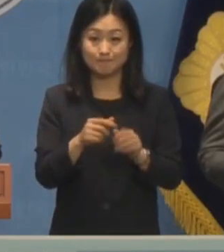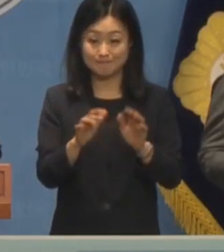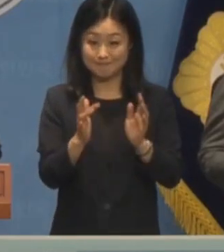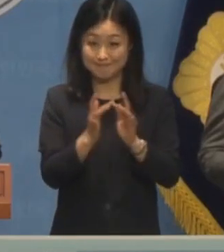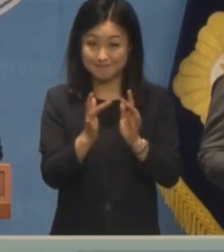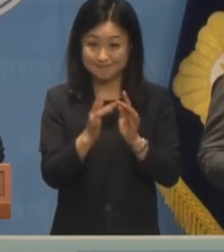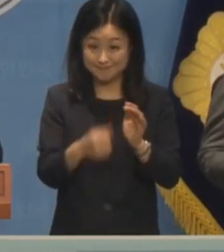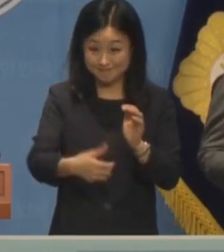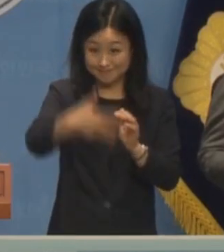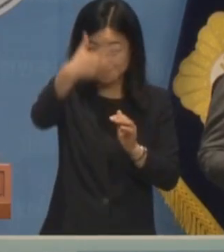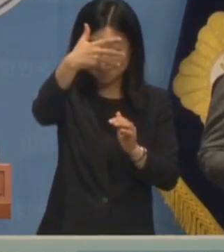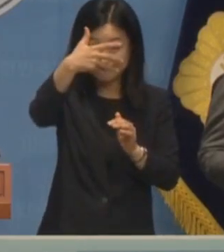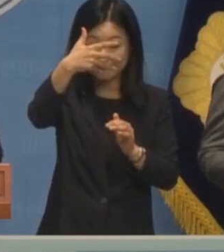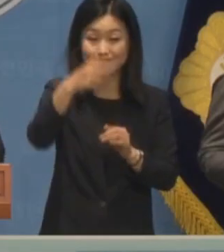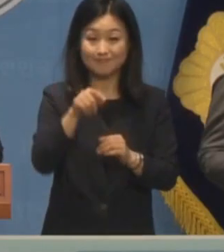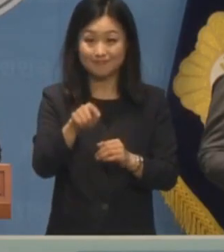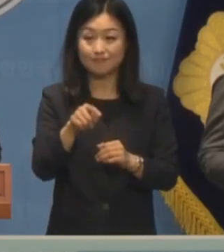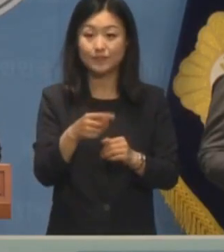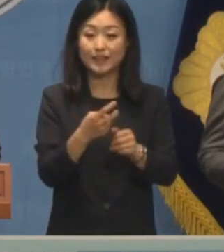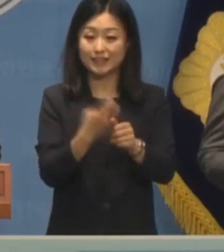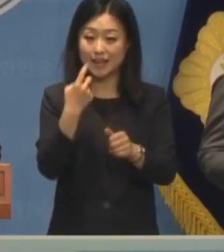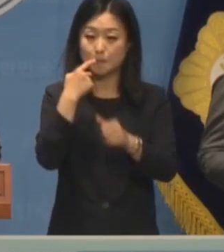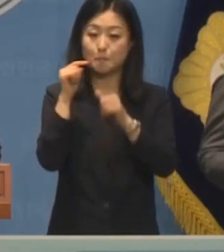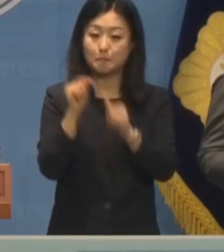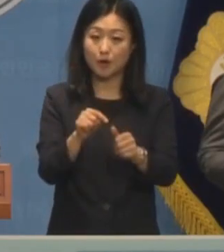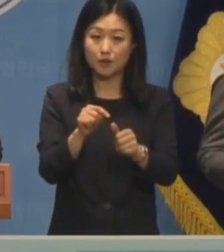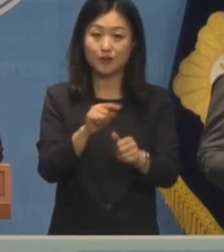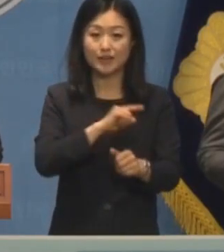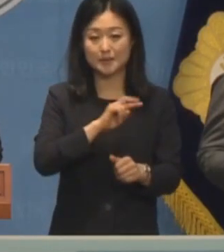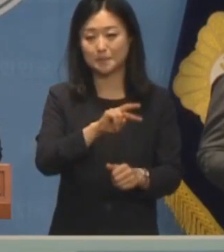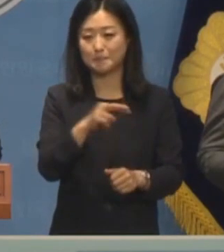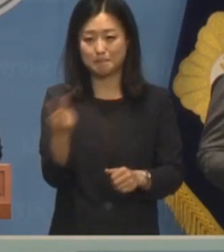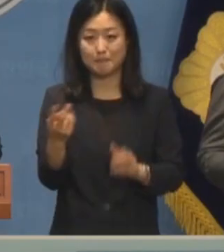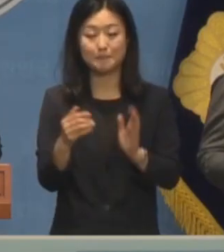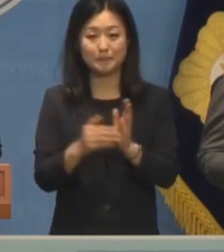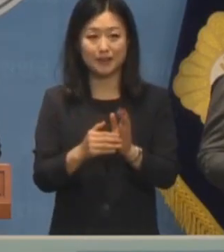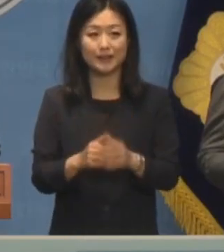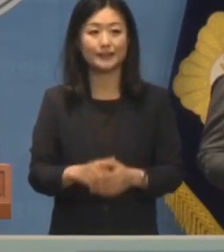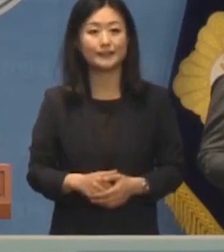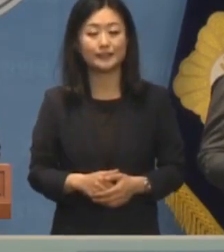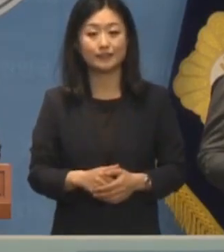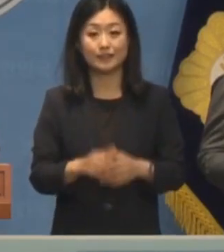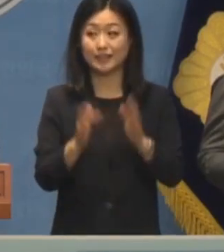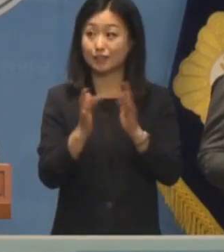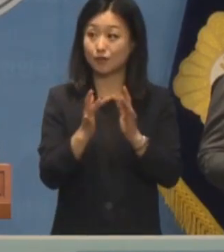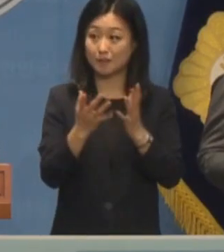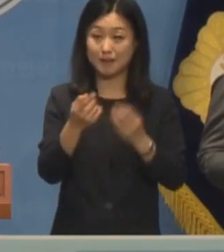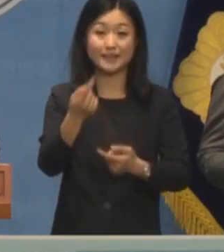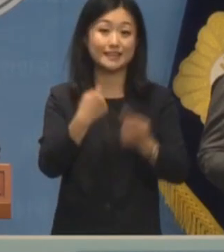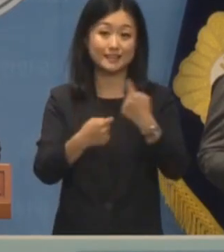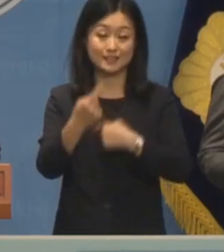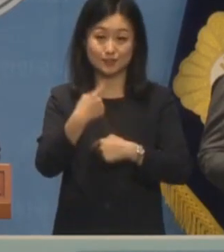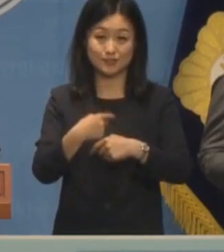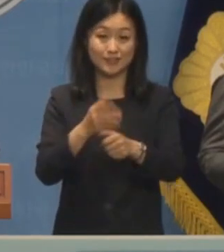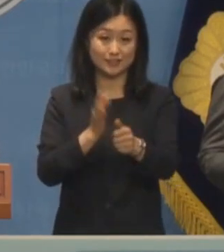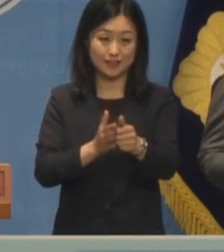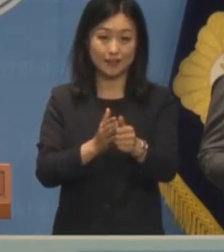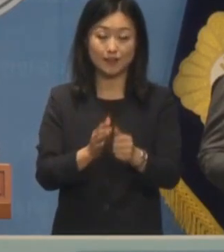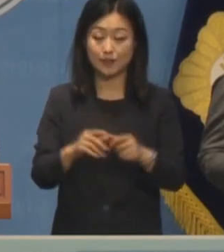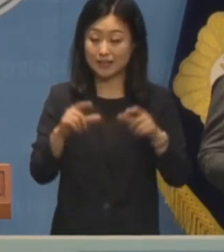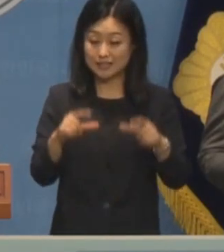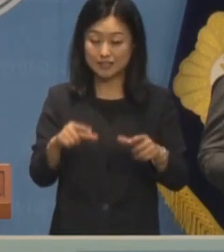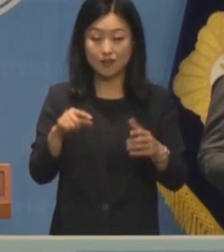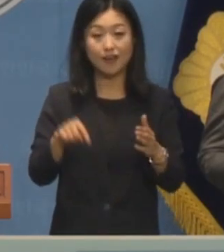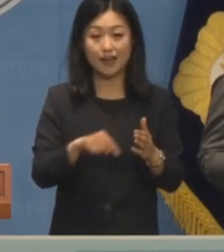그런 사이트입니다. 그 사이트가 다시 탄핵명령이라는 사이트로 다시 시작을 했습니다. 그래서 온라인으로 많이 참여를 해주시고 지역에